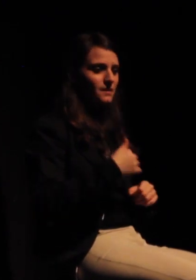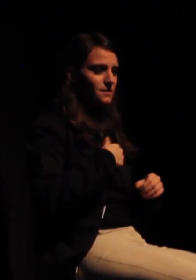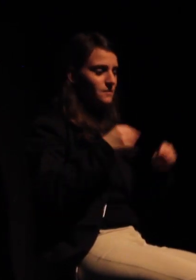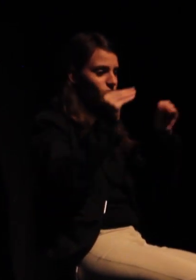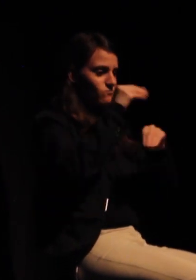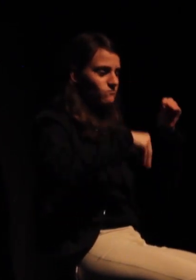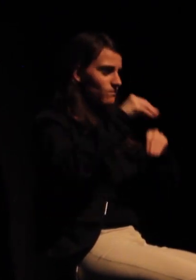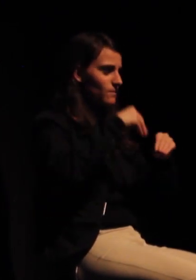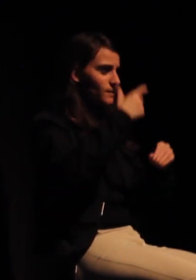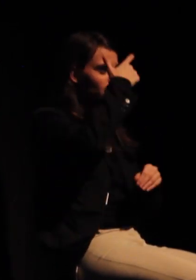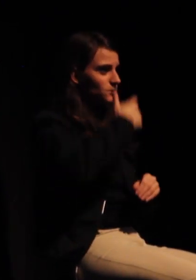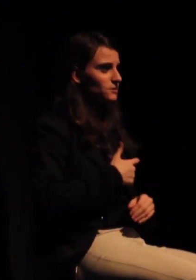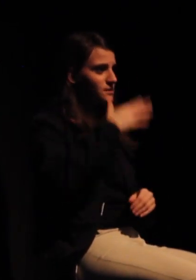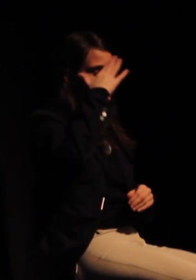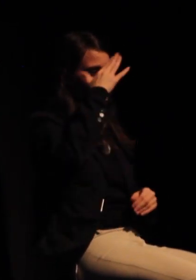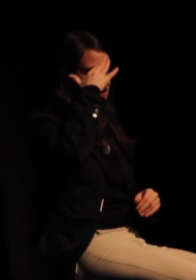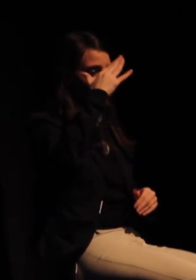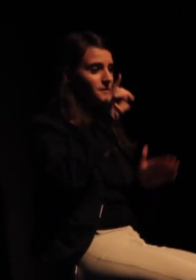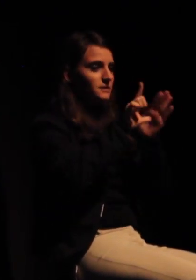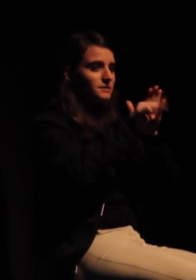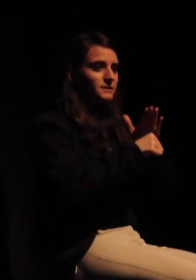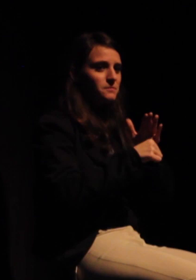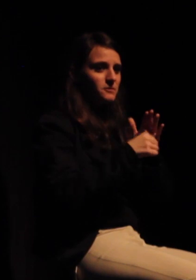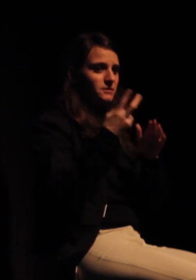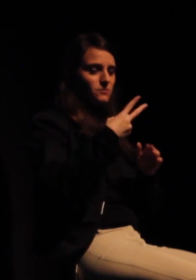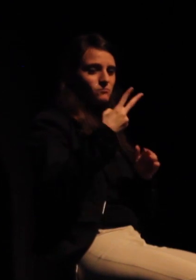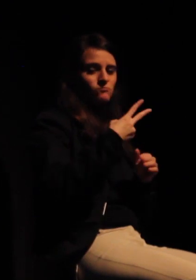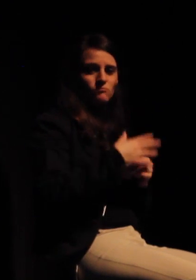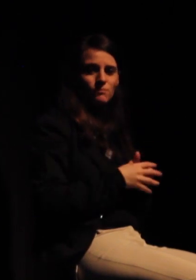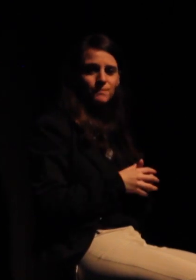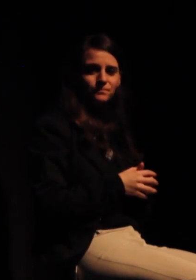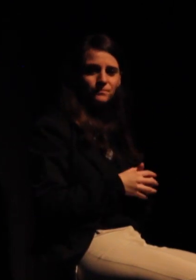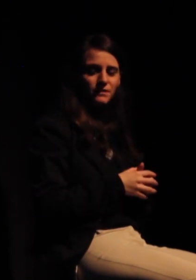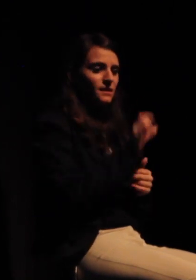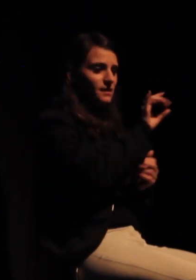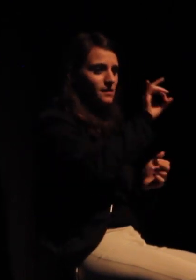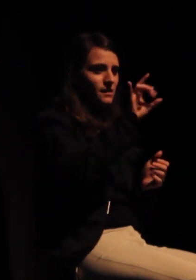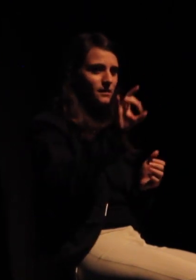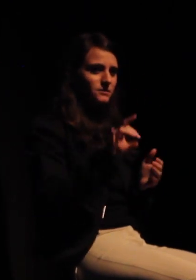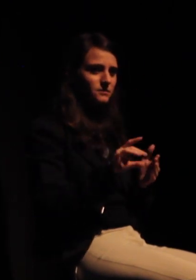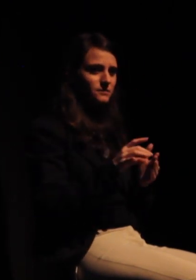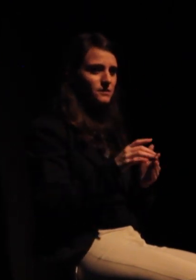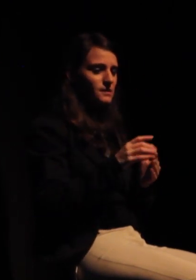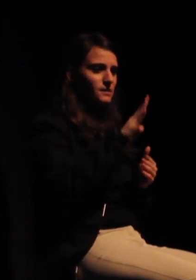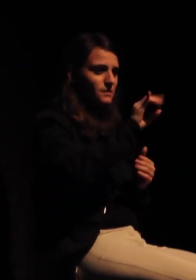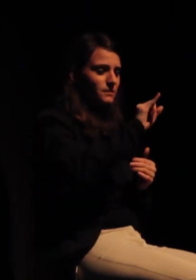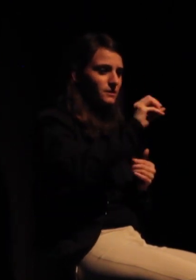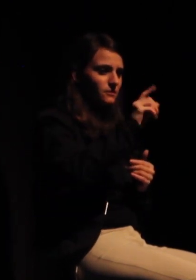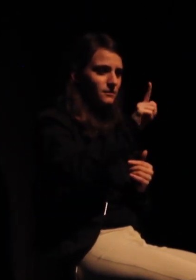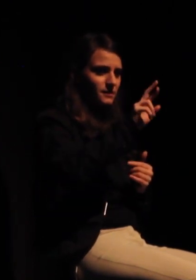personagem, os personagens principais e depois os secundários. Para cada um eu faço uma